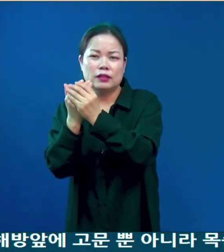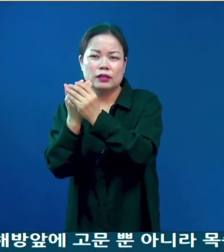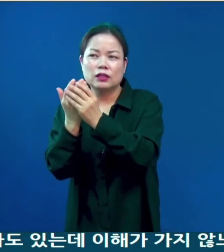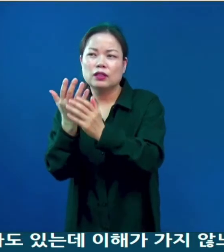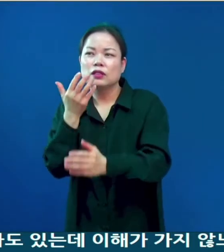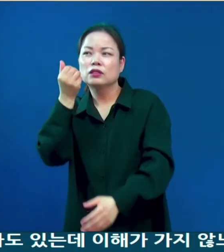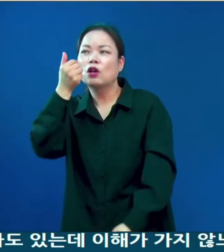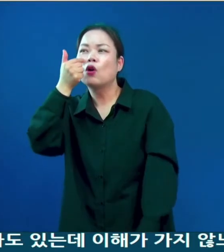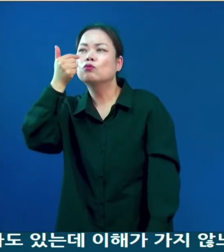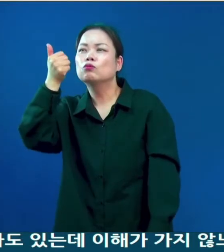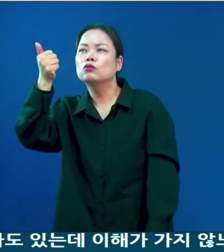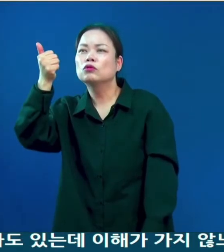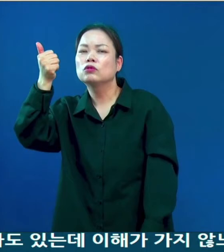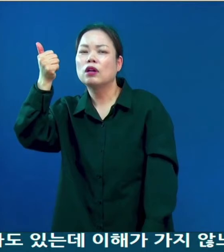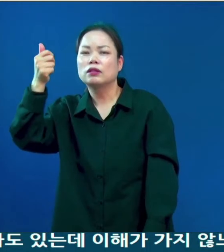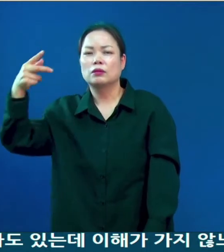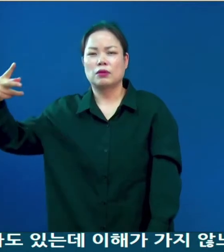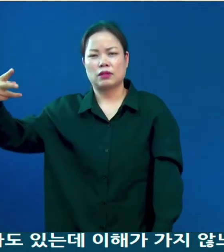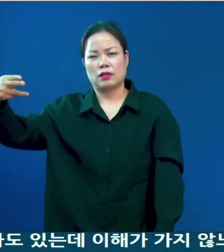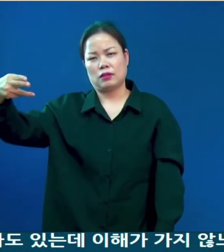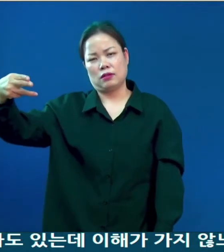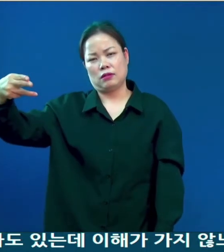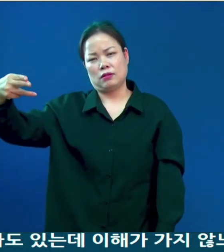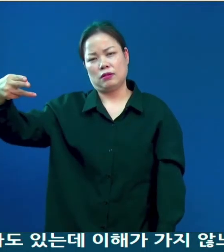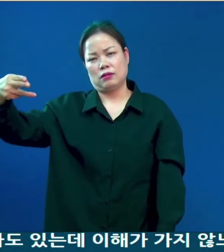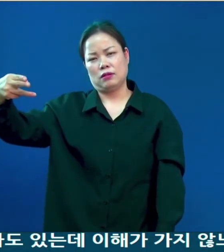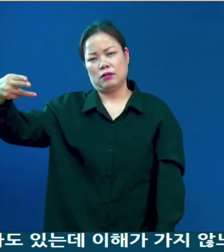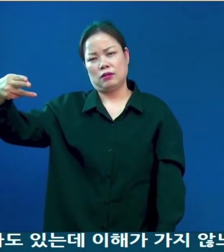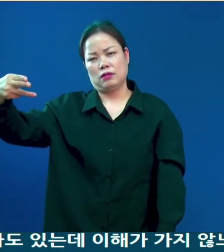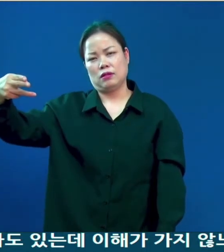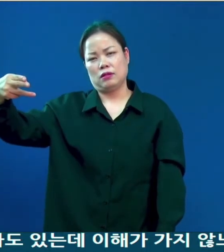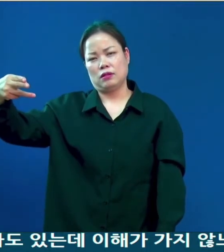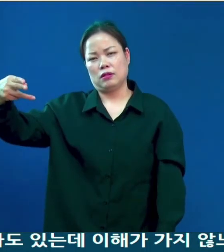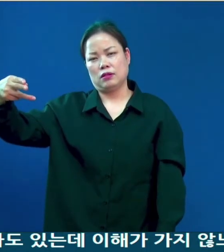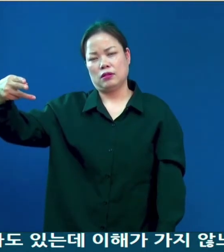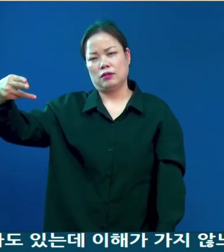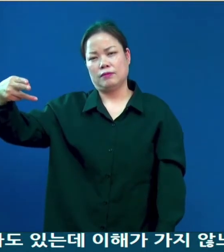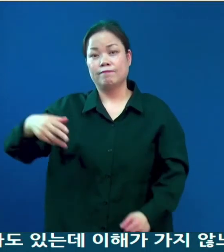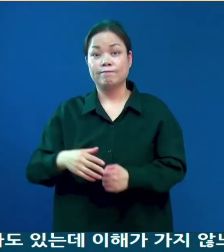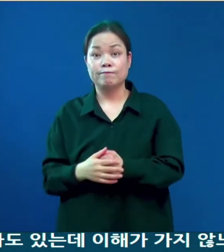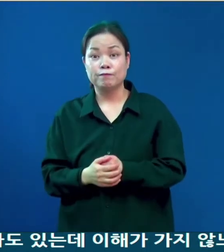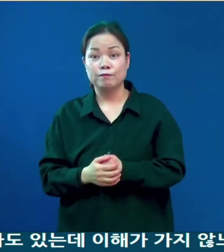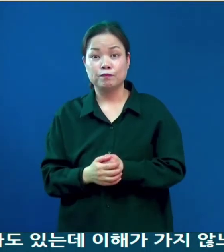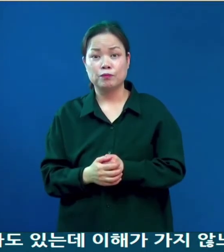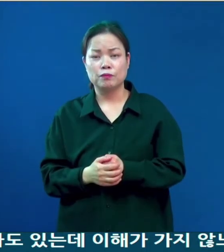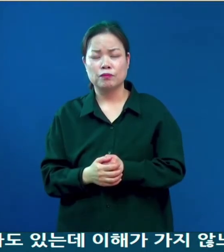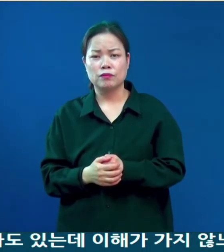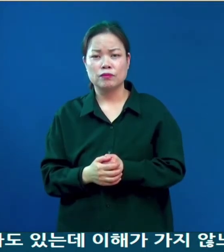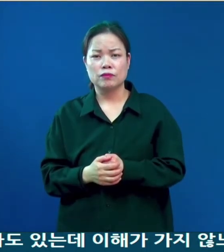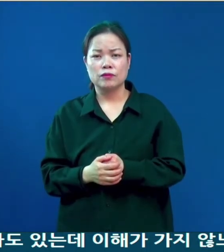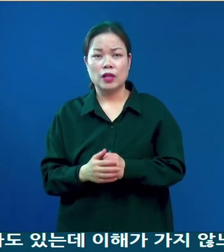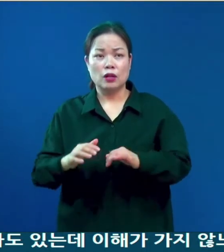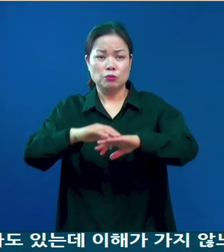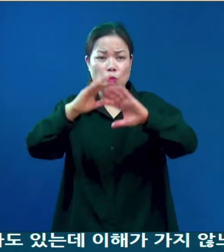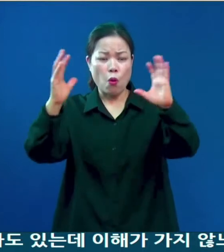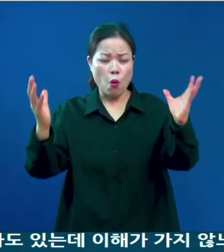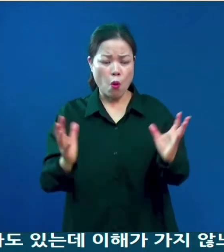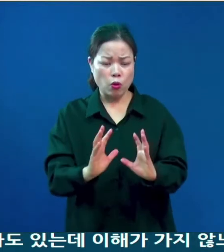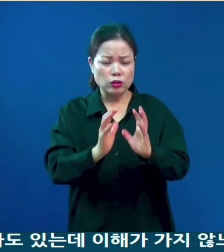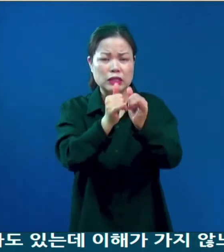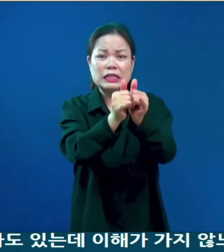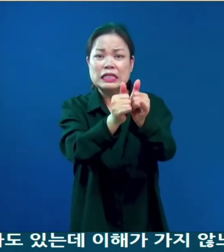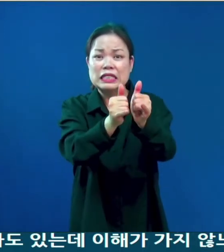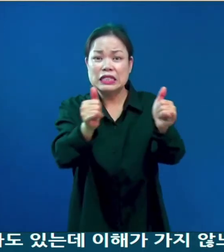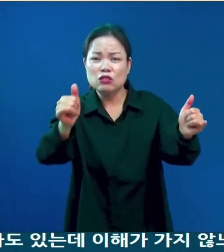성부 하나님과의 단절, 그리고 그것을 넘어서 전 인류의